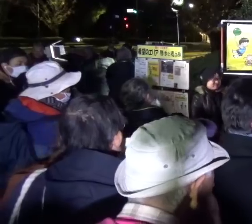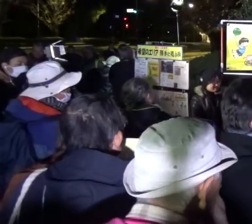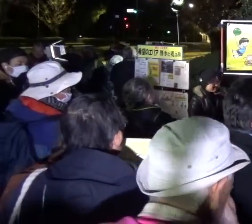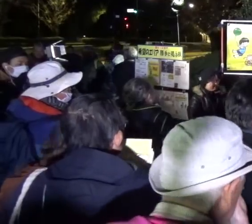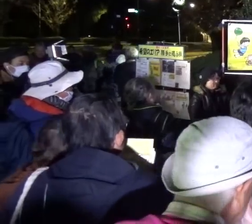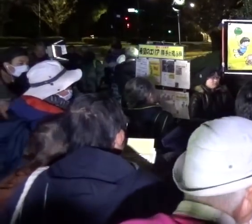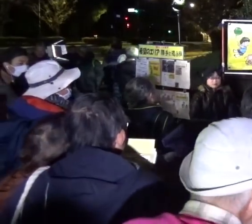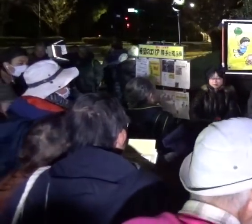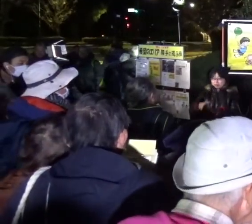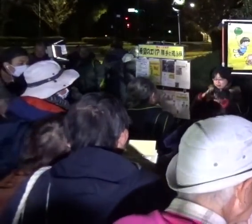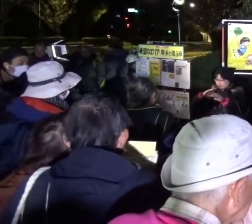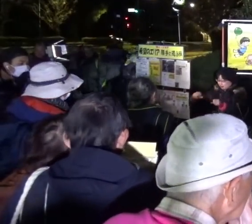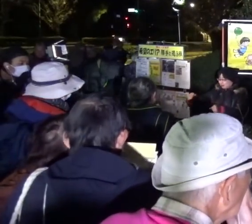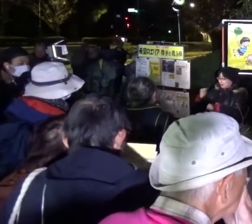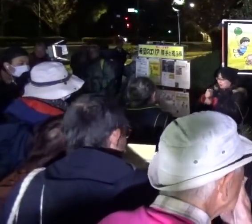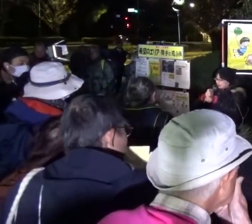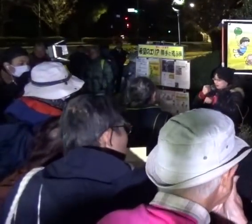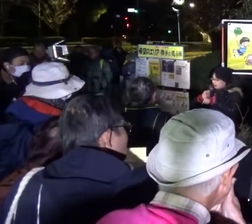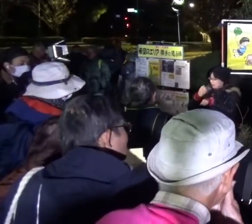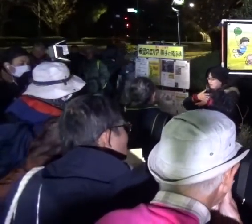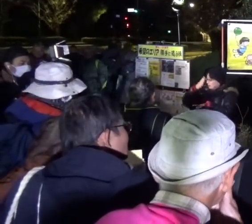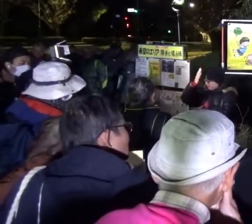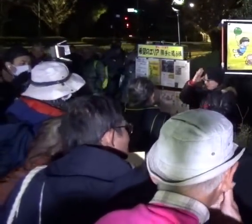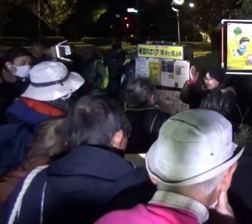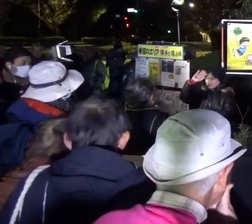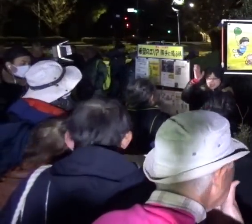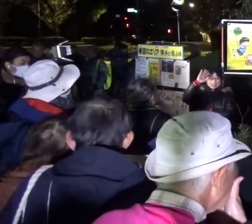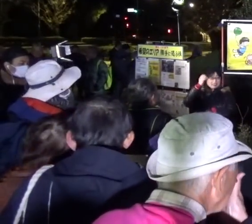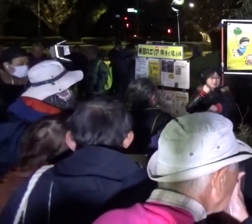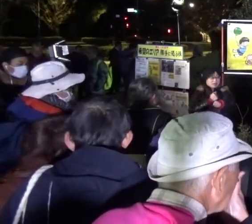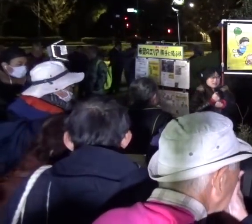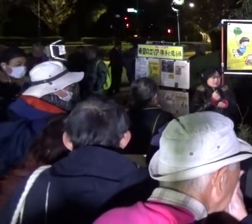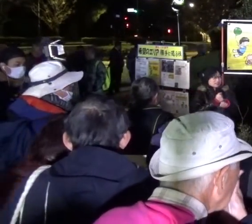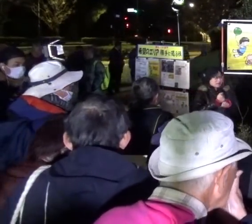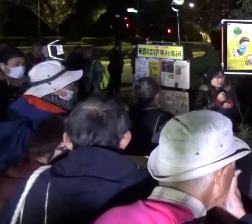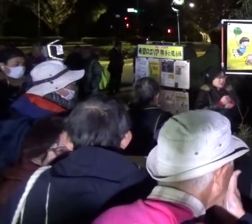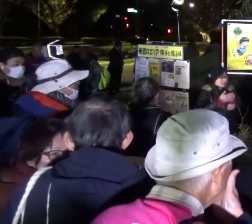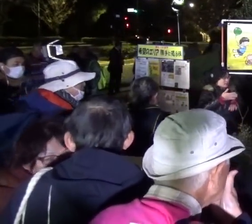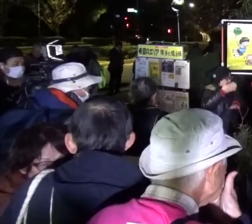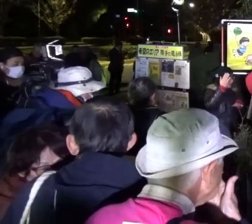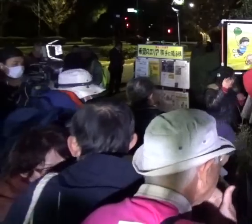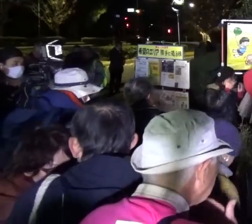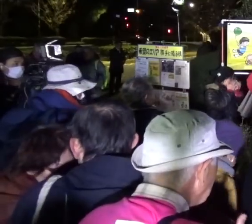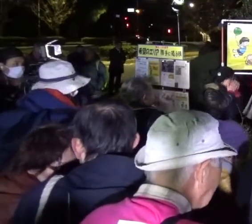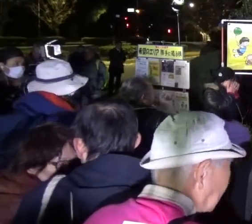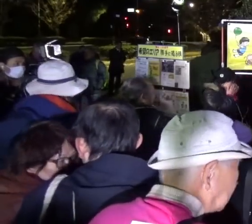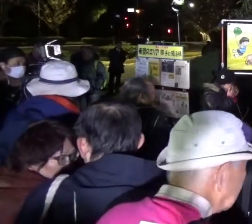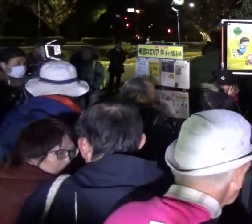気をつけてお帰りください。ありがとうございました。